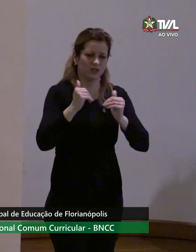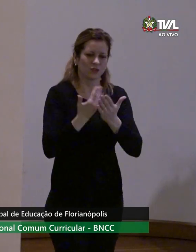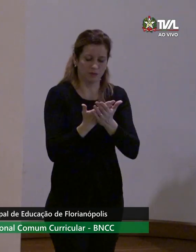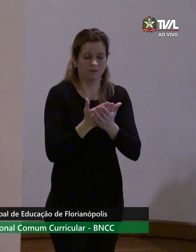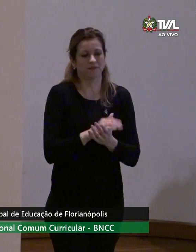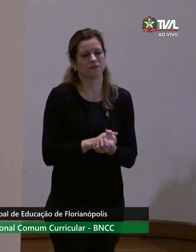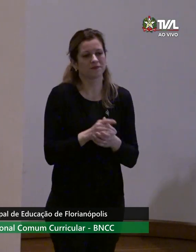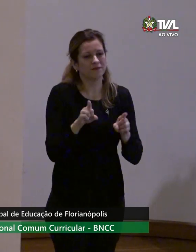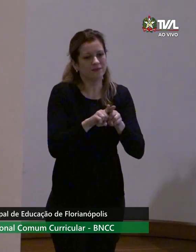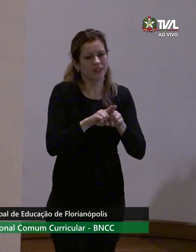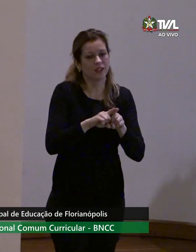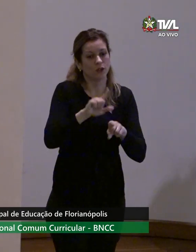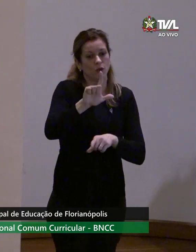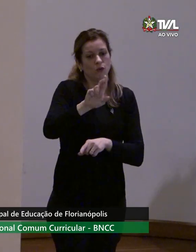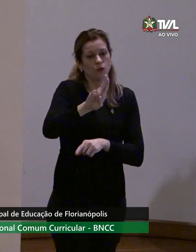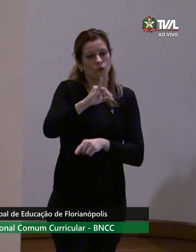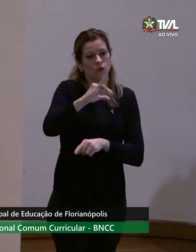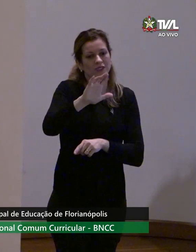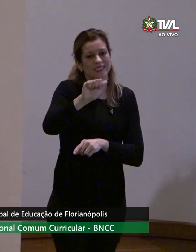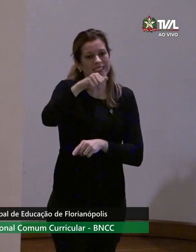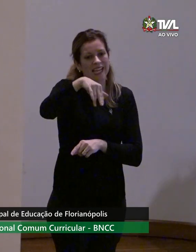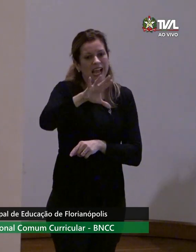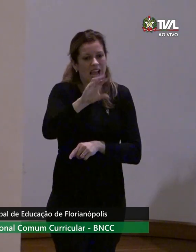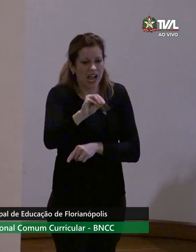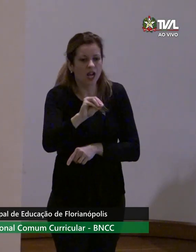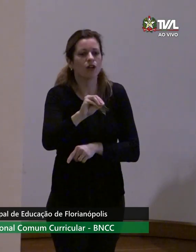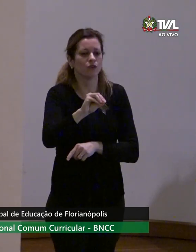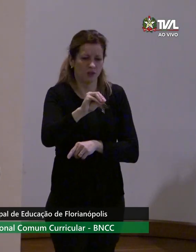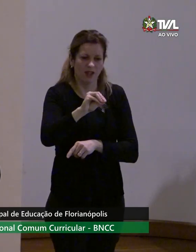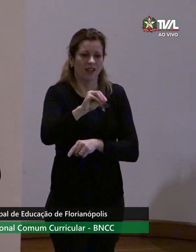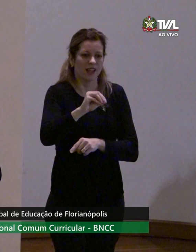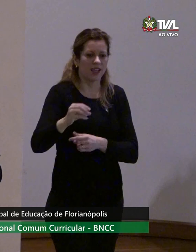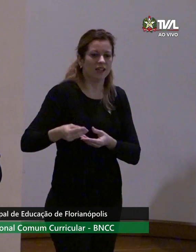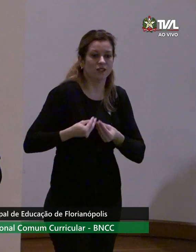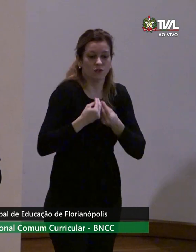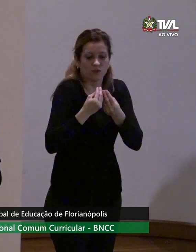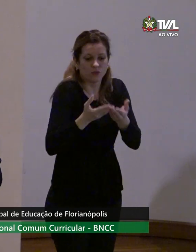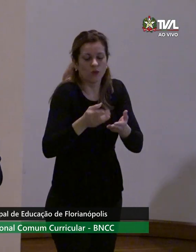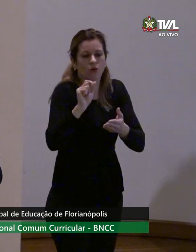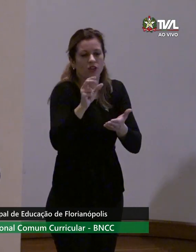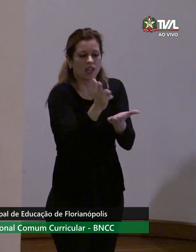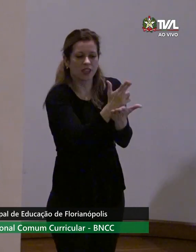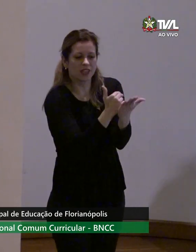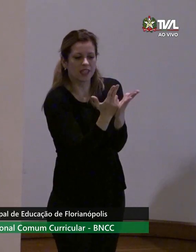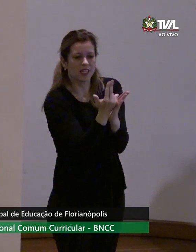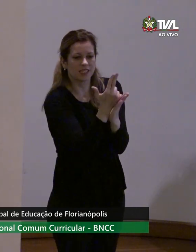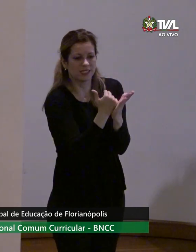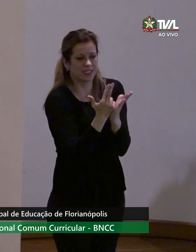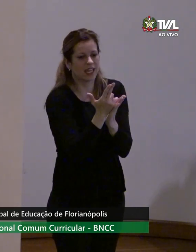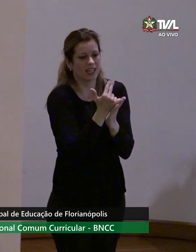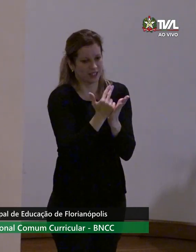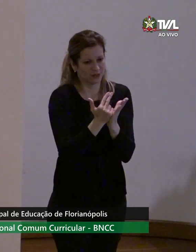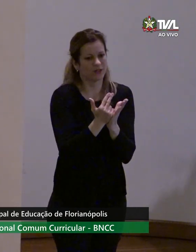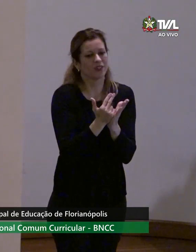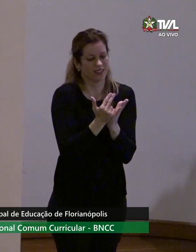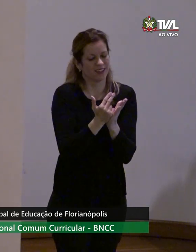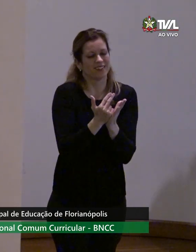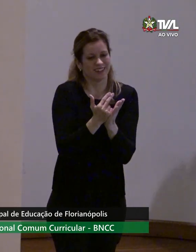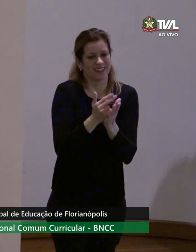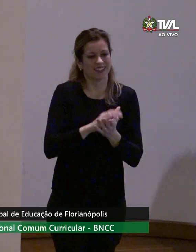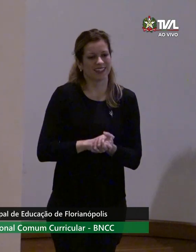Luciano Martins que ultimamente tem doado alguns desenhos para nós e a empresa lhe citada faz a